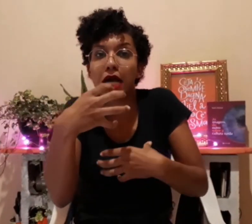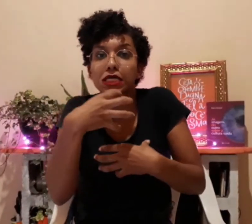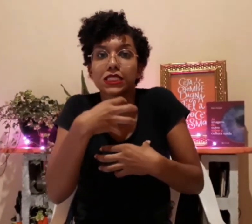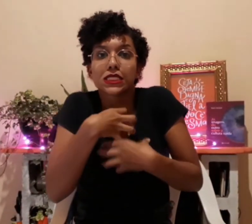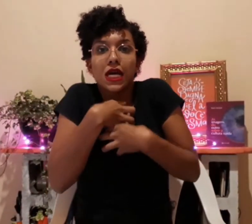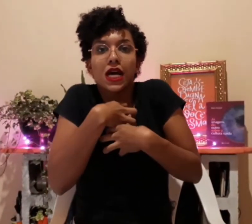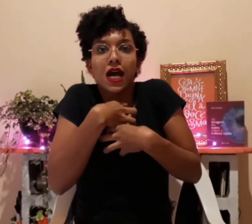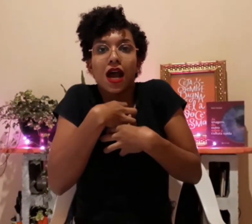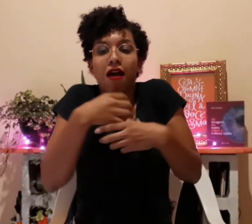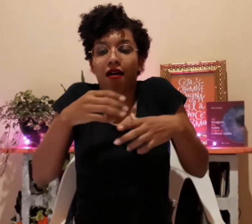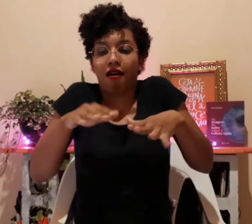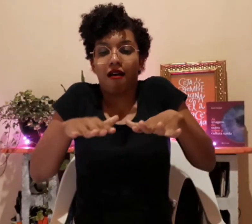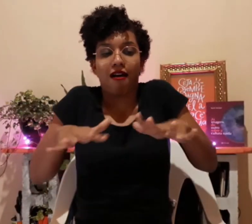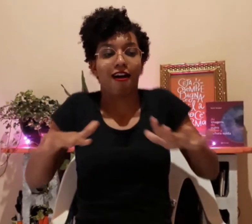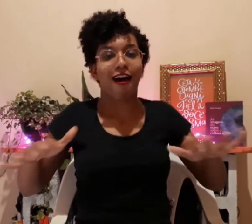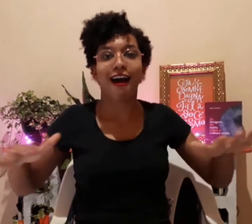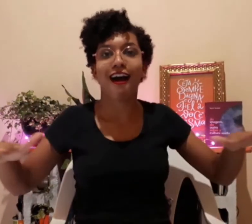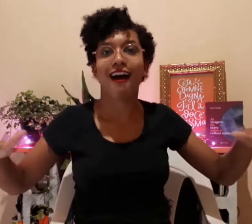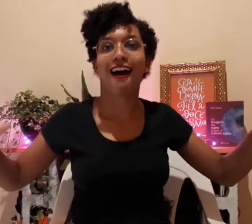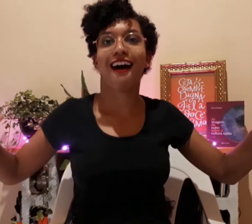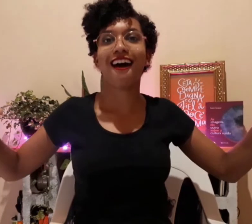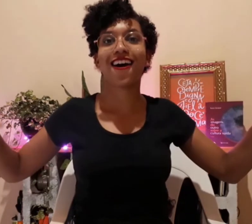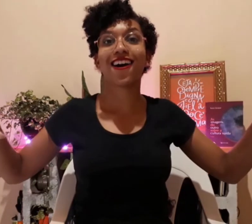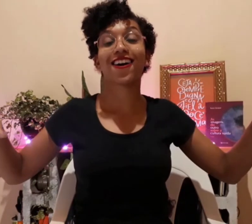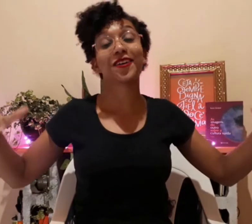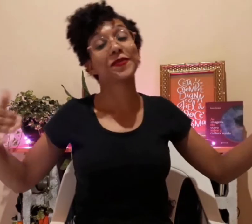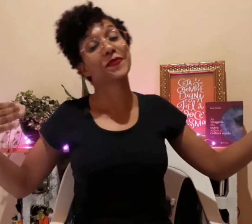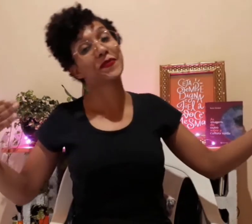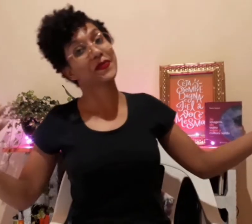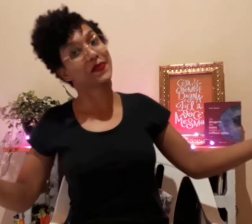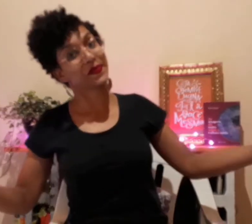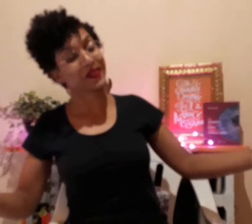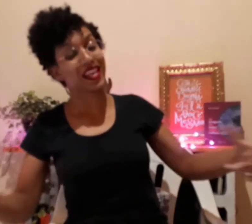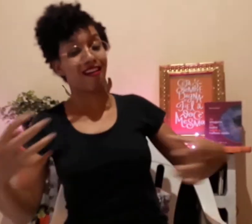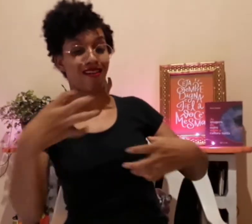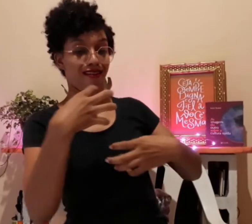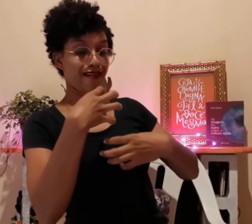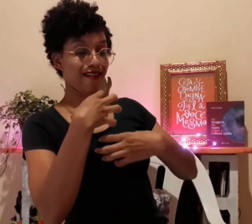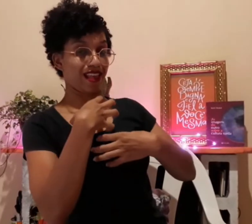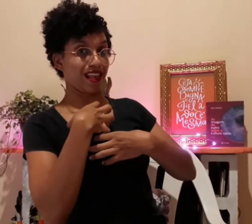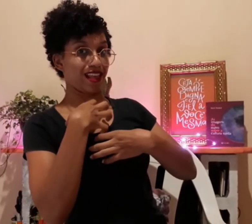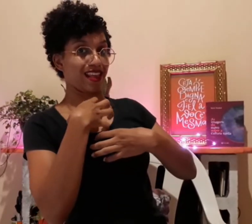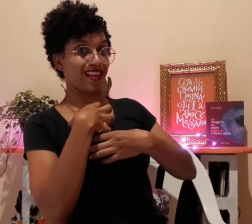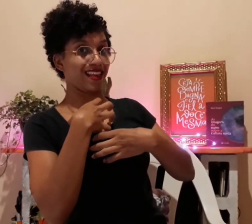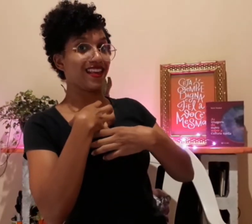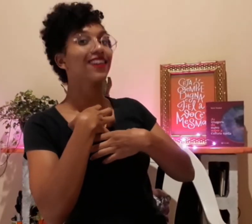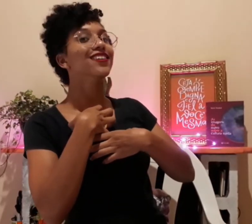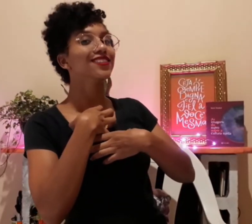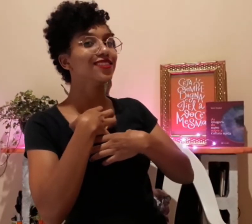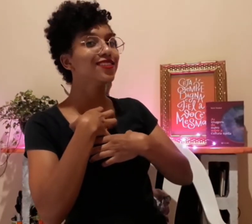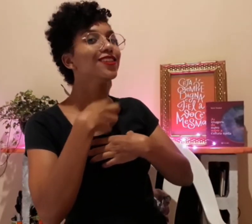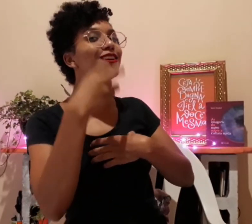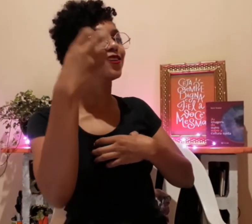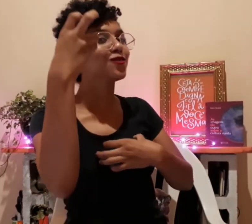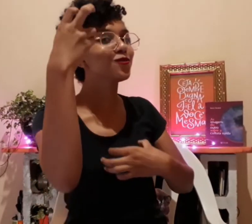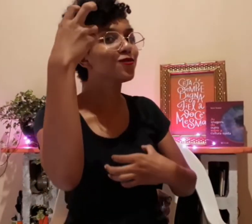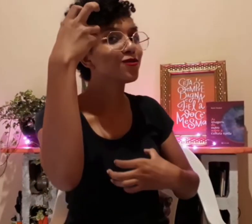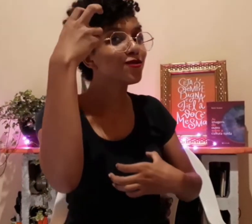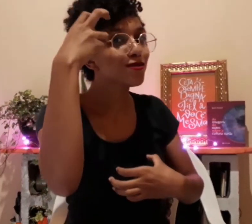Ele sente aquela vibração. Então, o sentir ali faz parte da